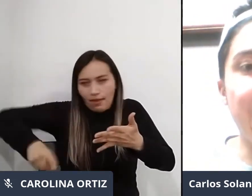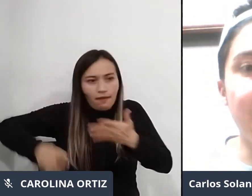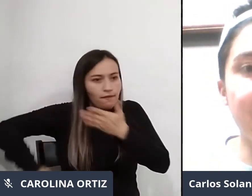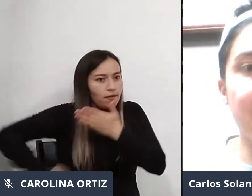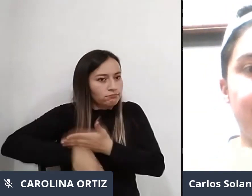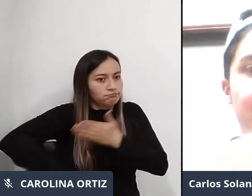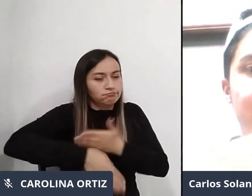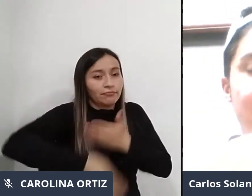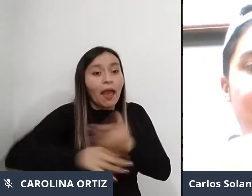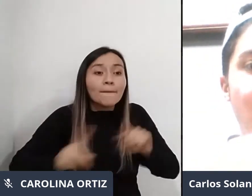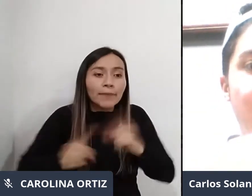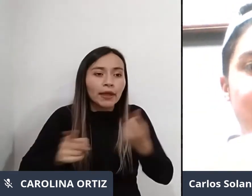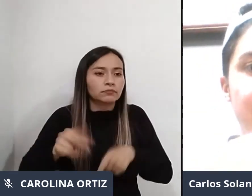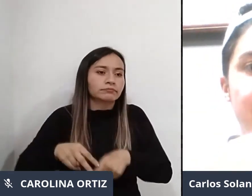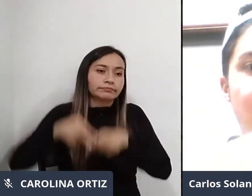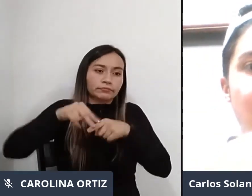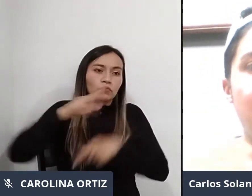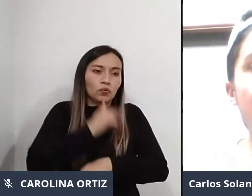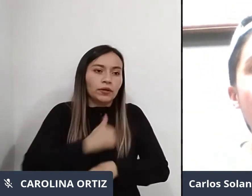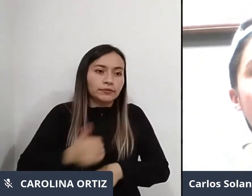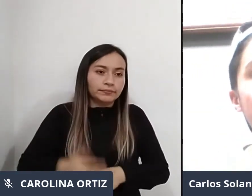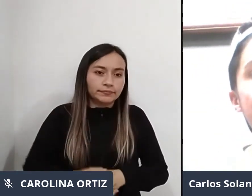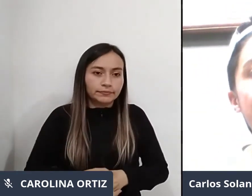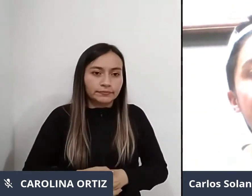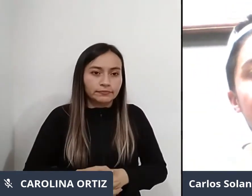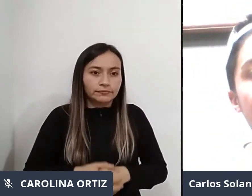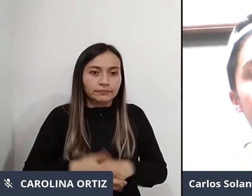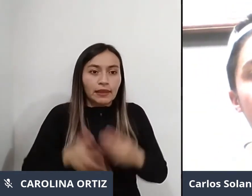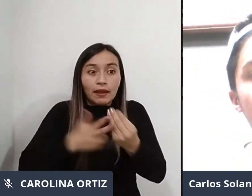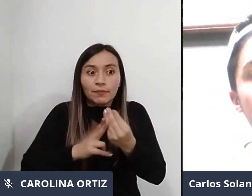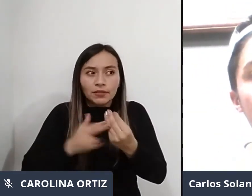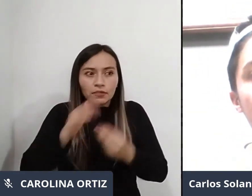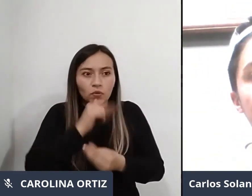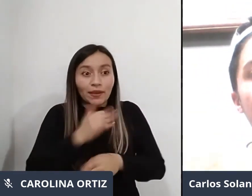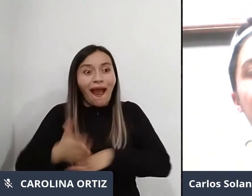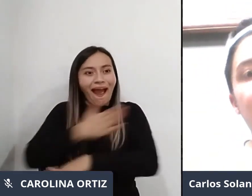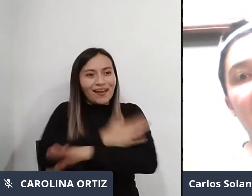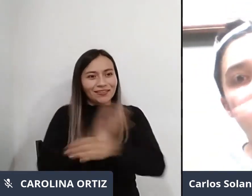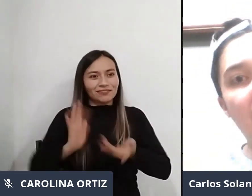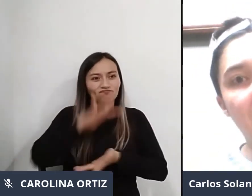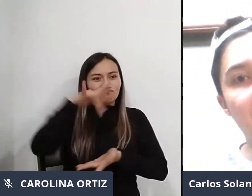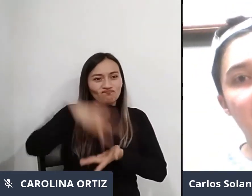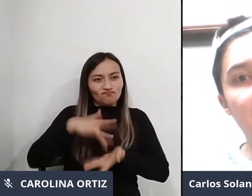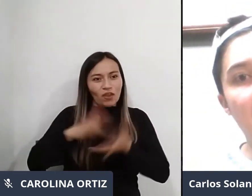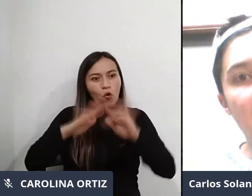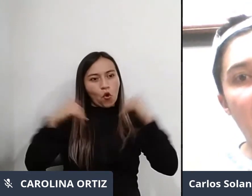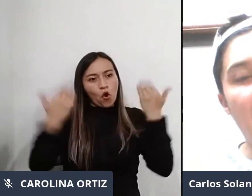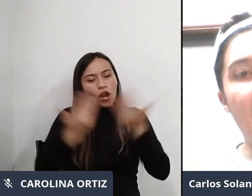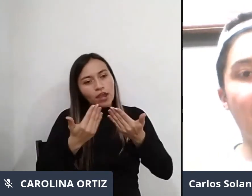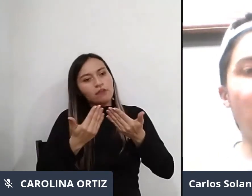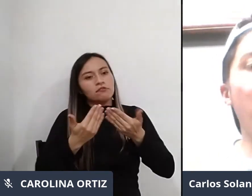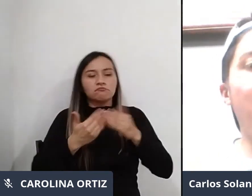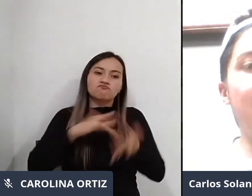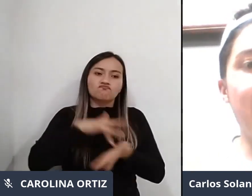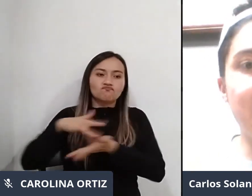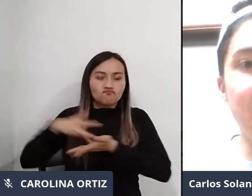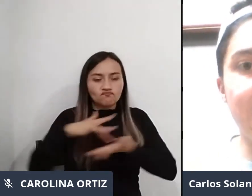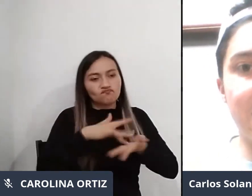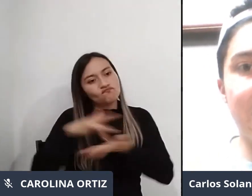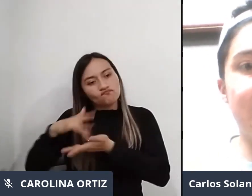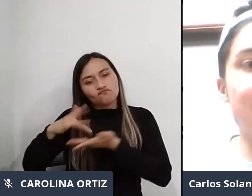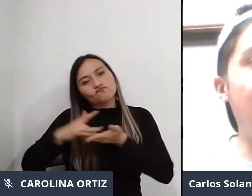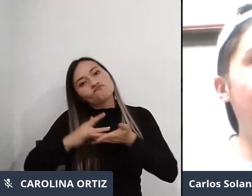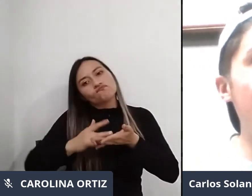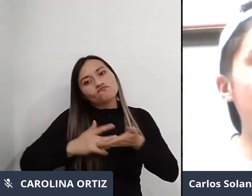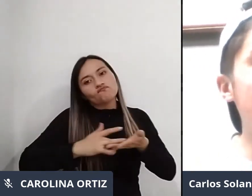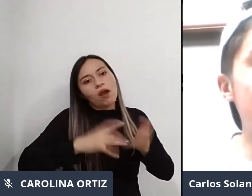sin herramientas, digámoslo así. De cómo se venía trabajando, dar el paso a algo como hablar de las TICs,